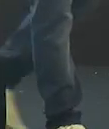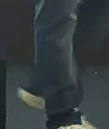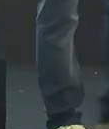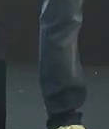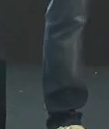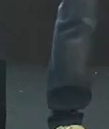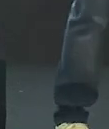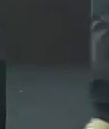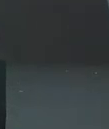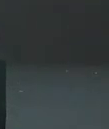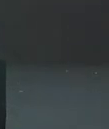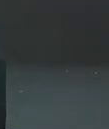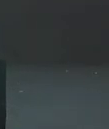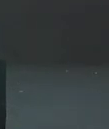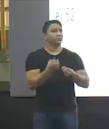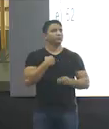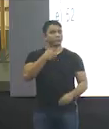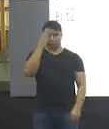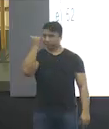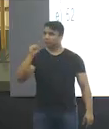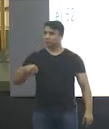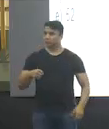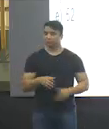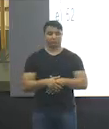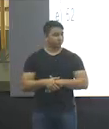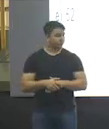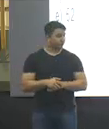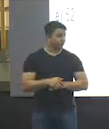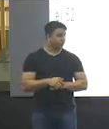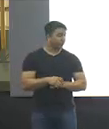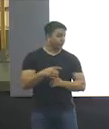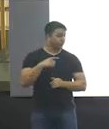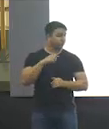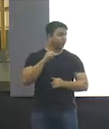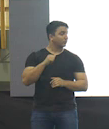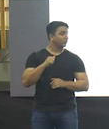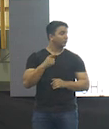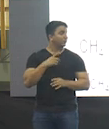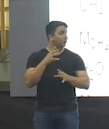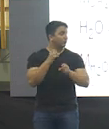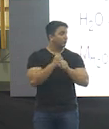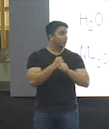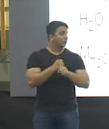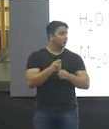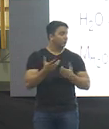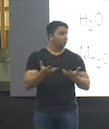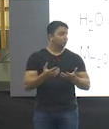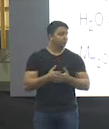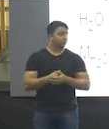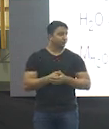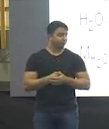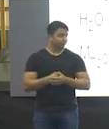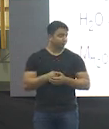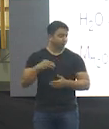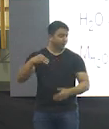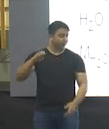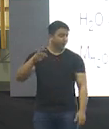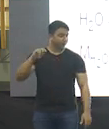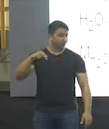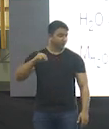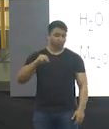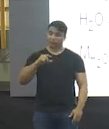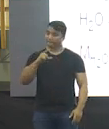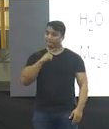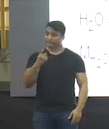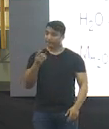molar. Sabe? Ó como é fácil, ó. Opa, aqui estão os itens, calculando a massa molar. Metano, tu